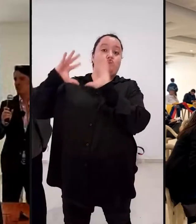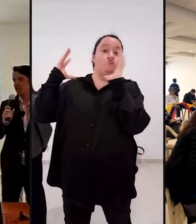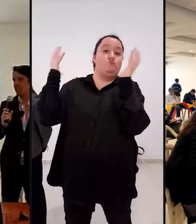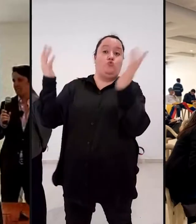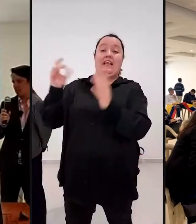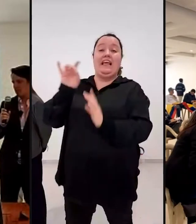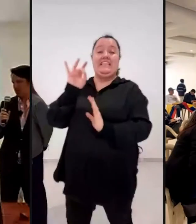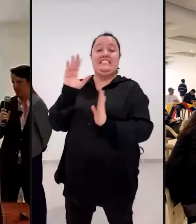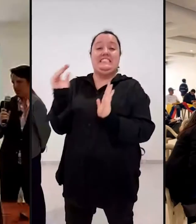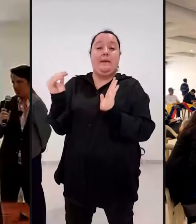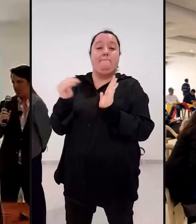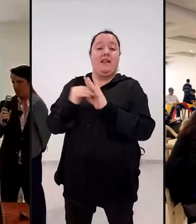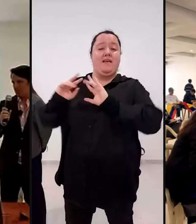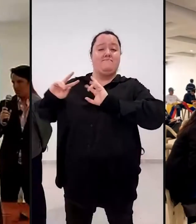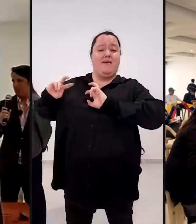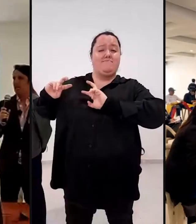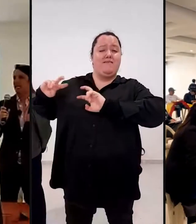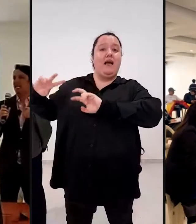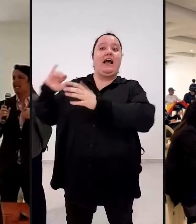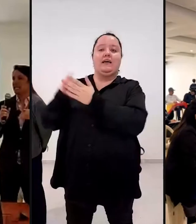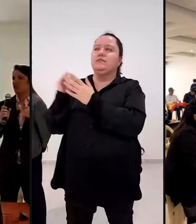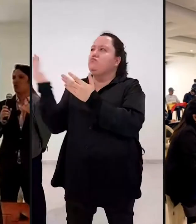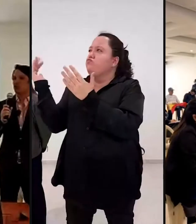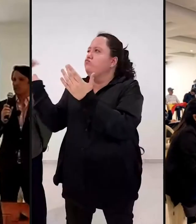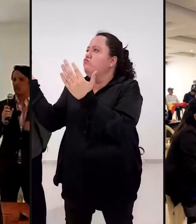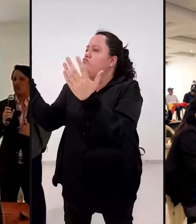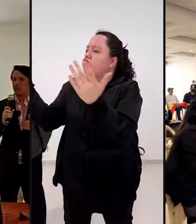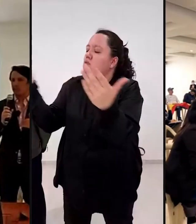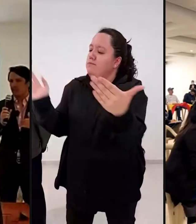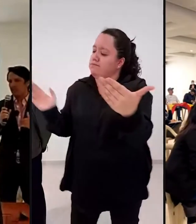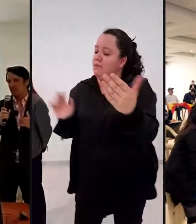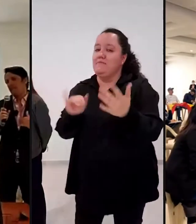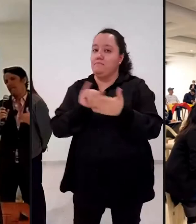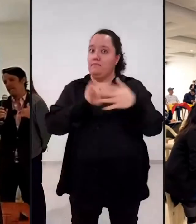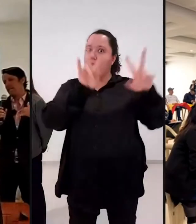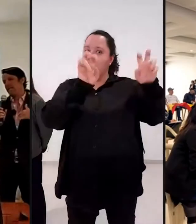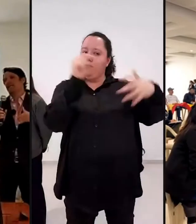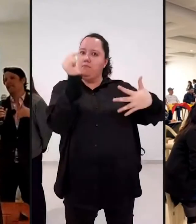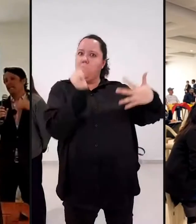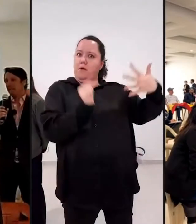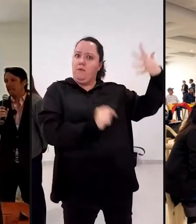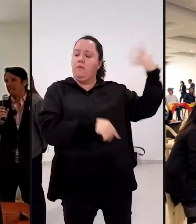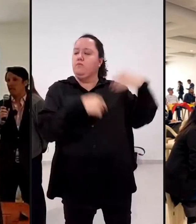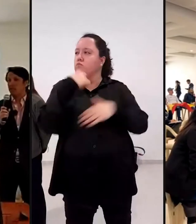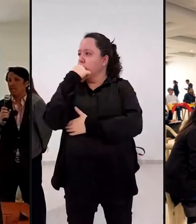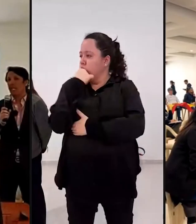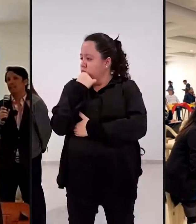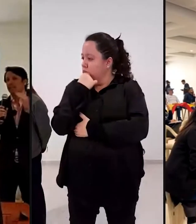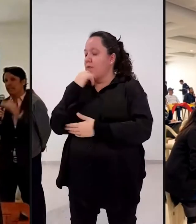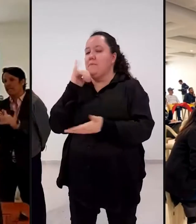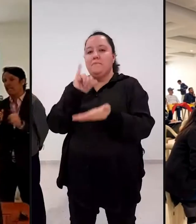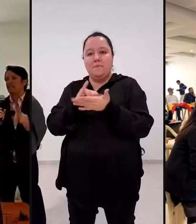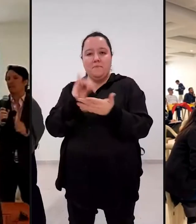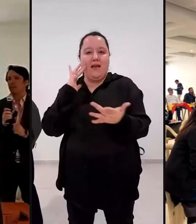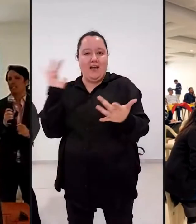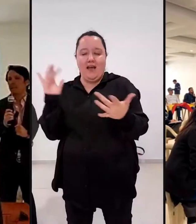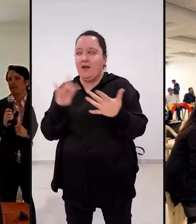ansa todos estos temas diversidad